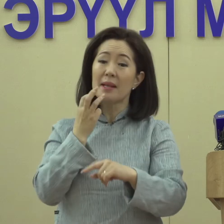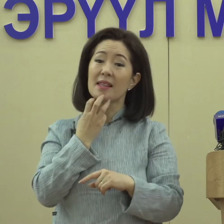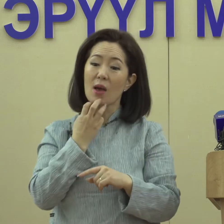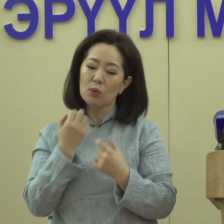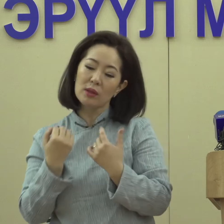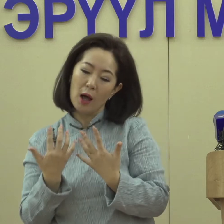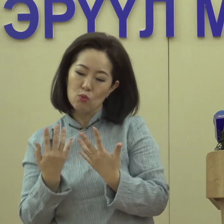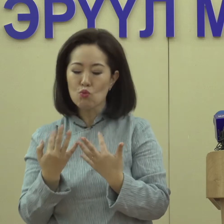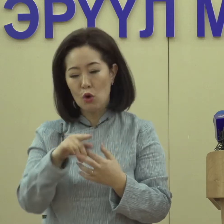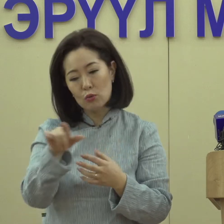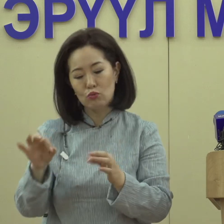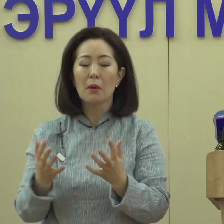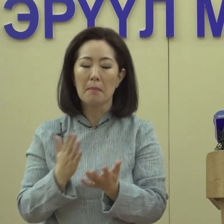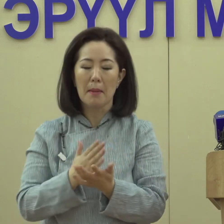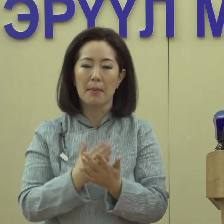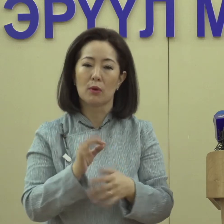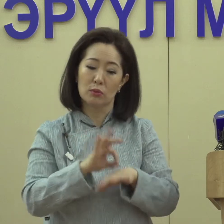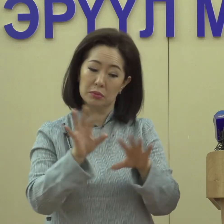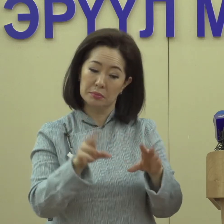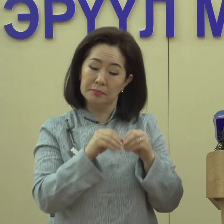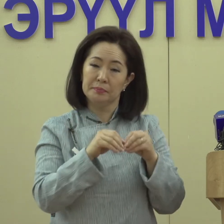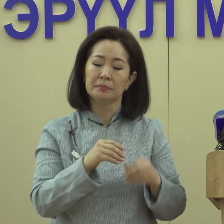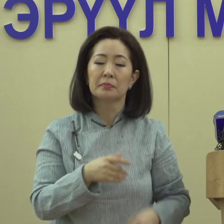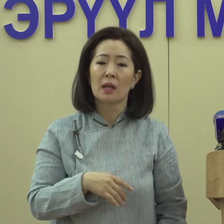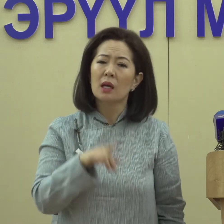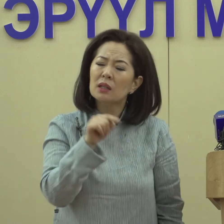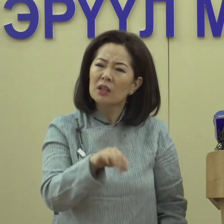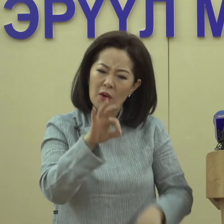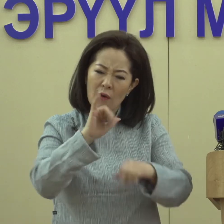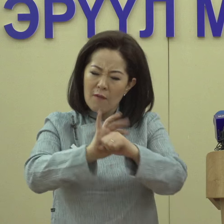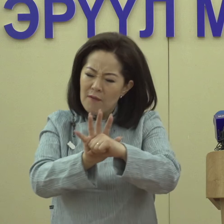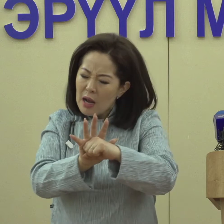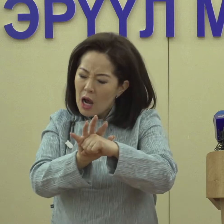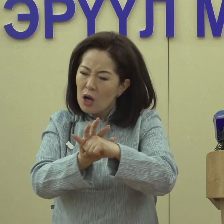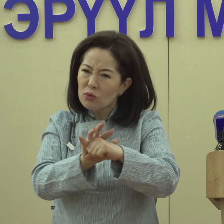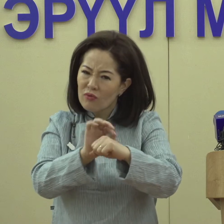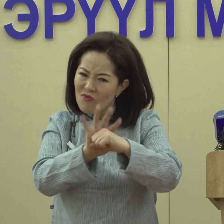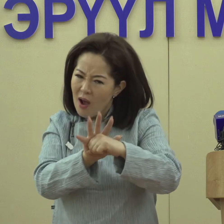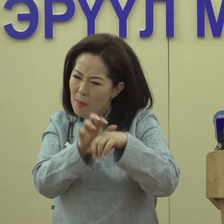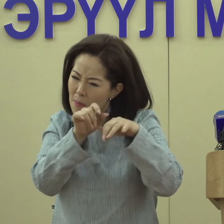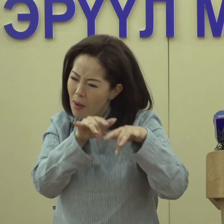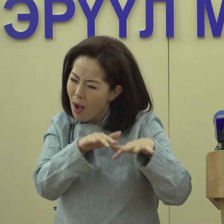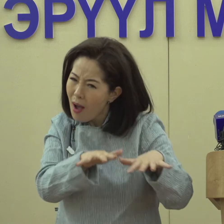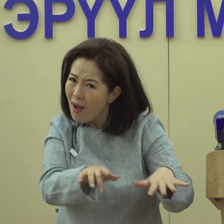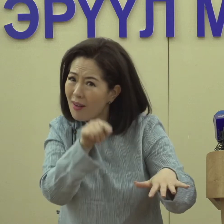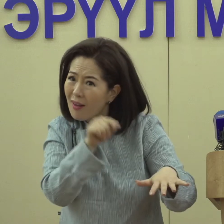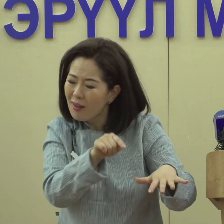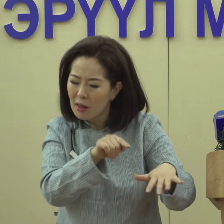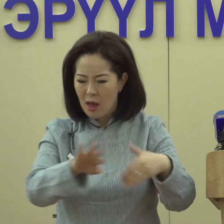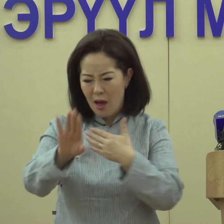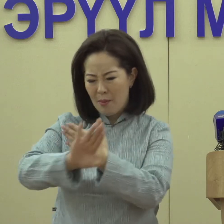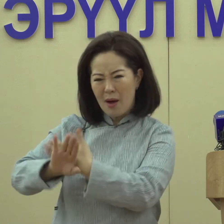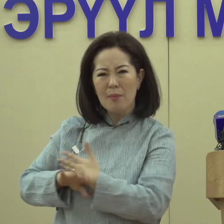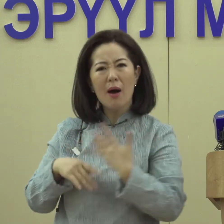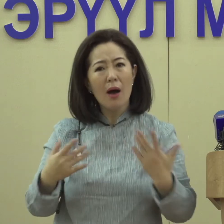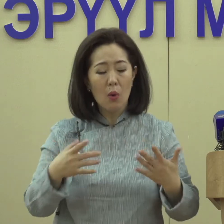тохиолдол бүртгэгдсэн байна. За вирусын тархалтыг хязгаарлах зорилгоор за улс орнууд явж хэрэгжүүлж байгаа арга